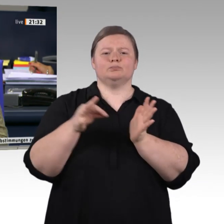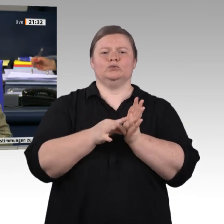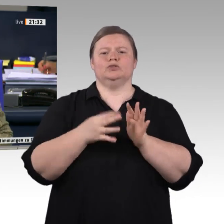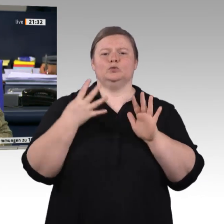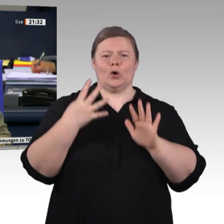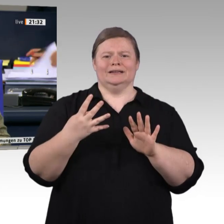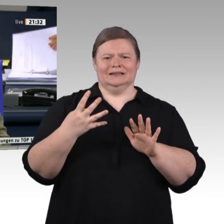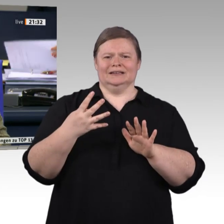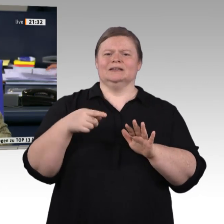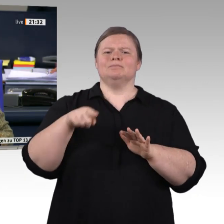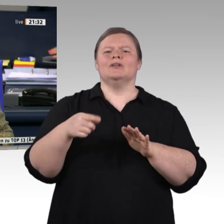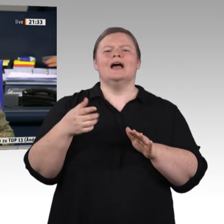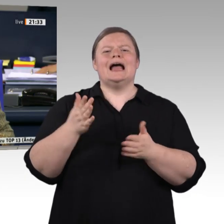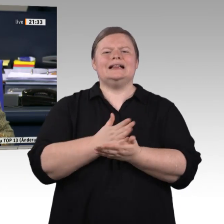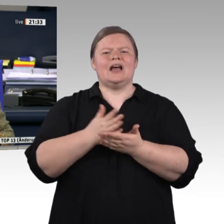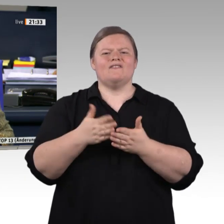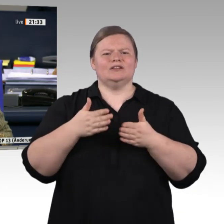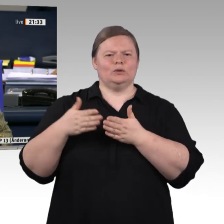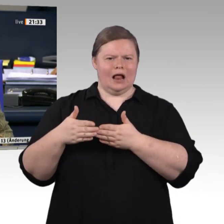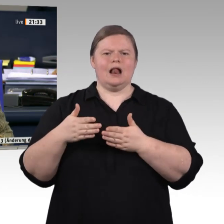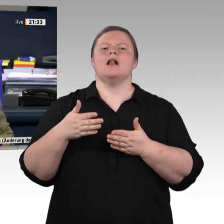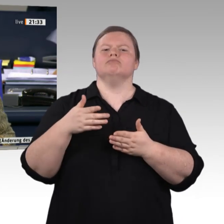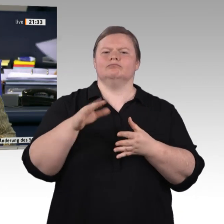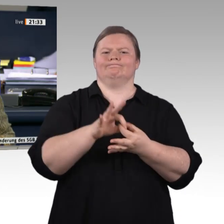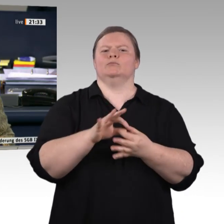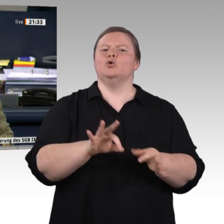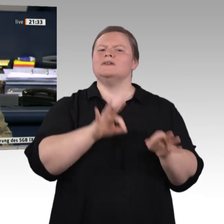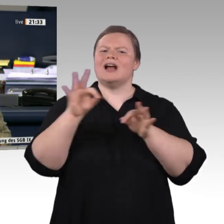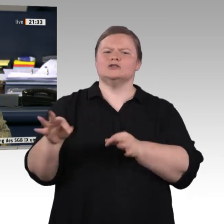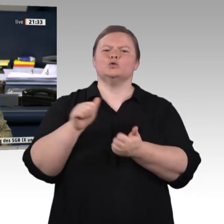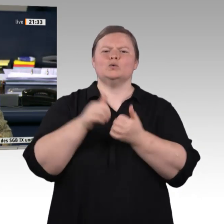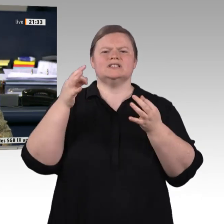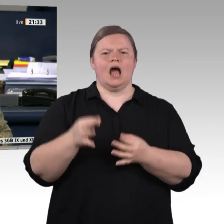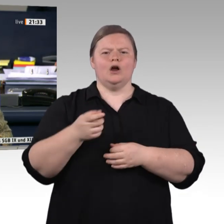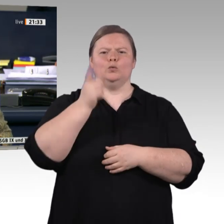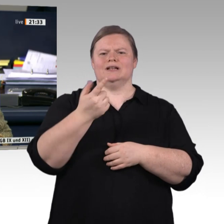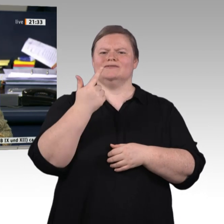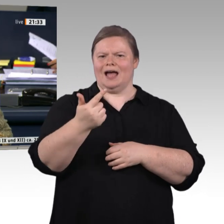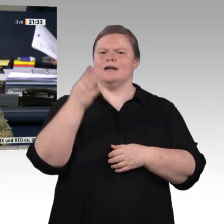Dann verfahren wir so. Ich rufe auf den nächsten Tagesordnungspunkt.